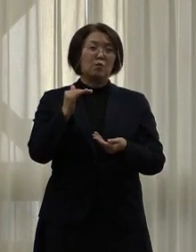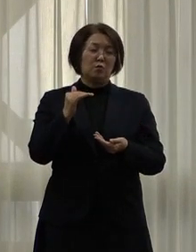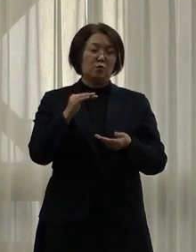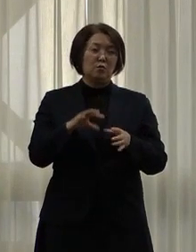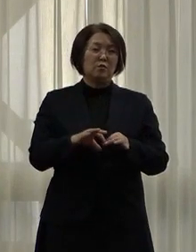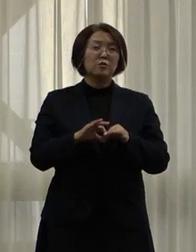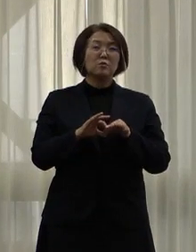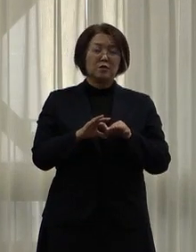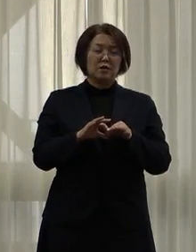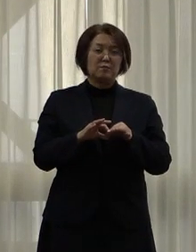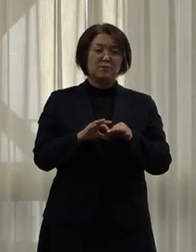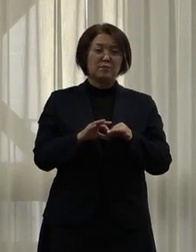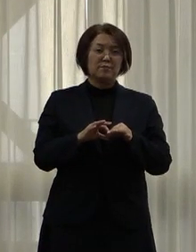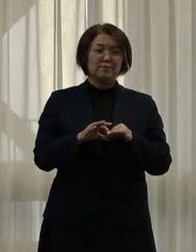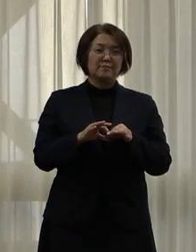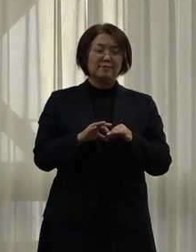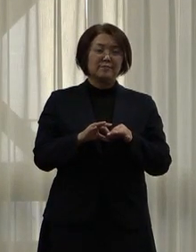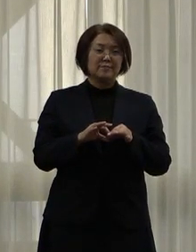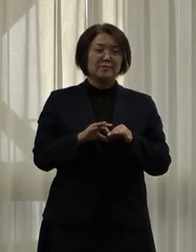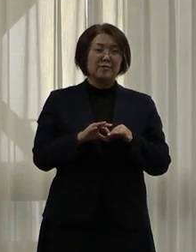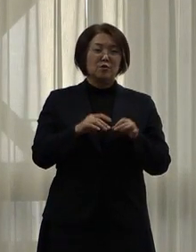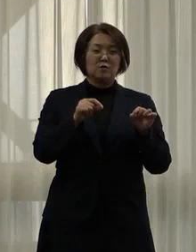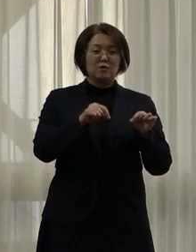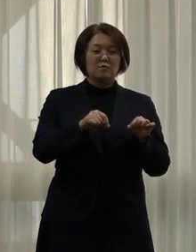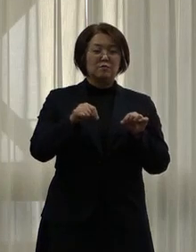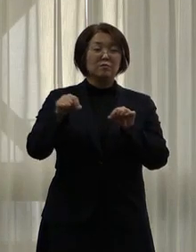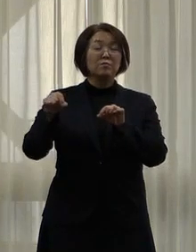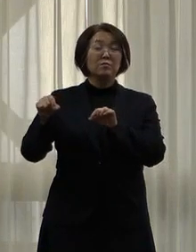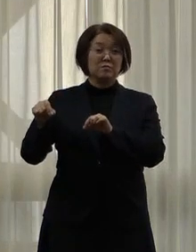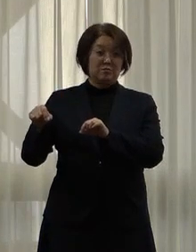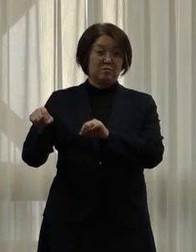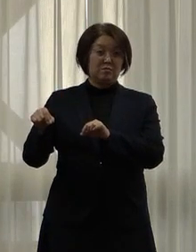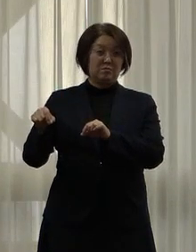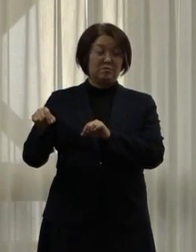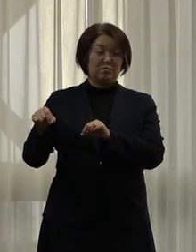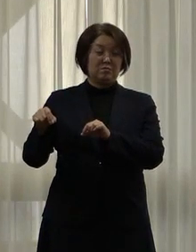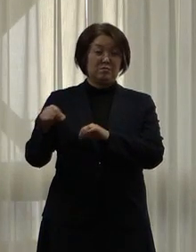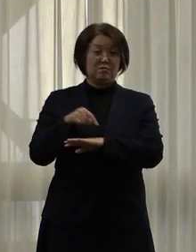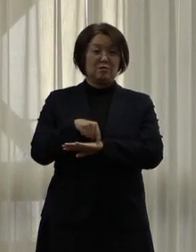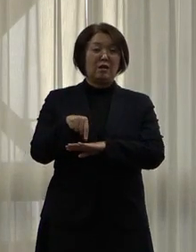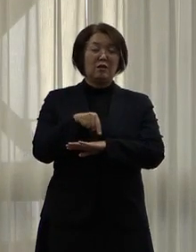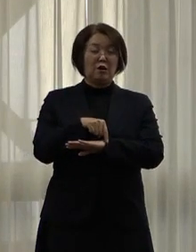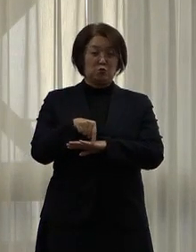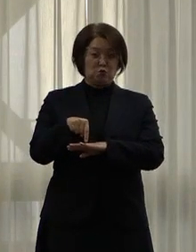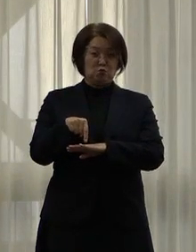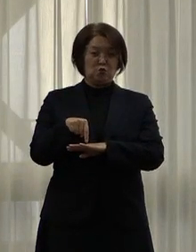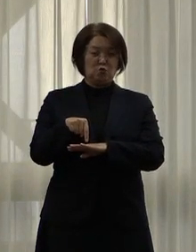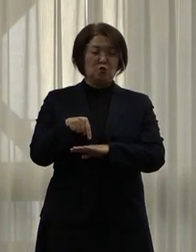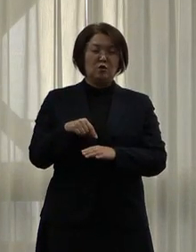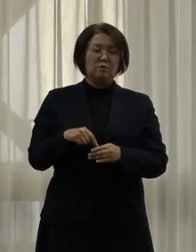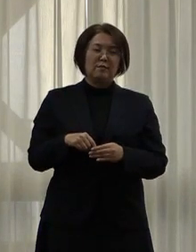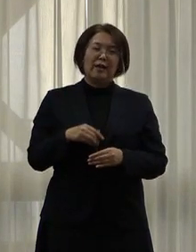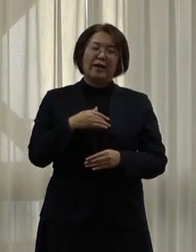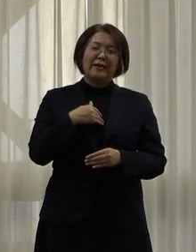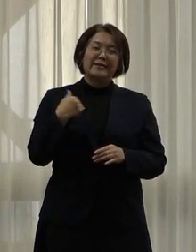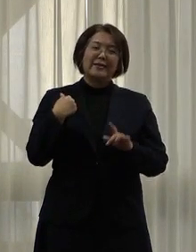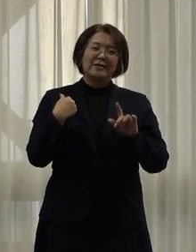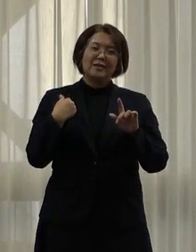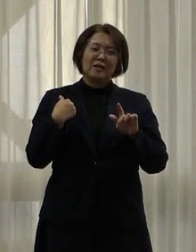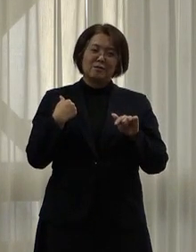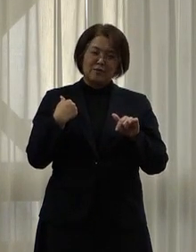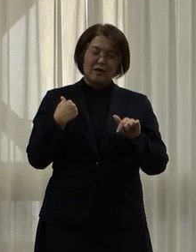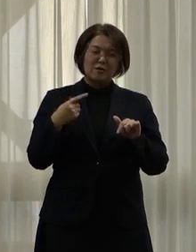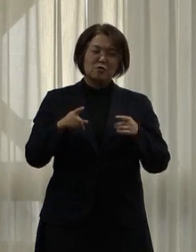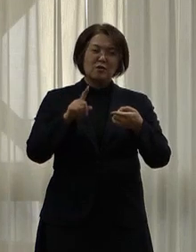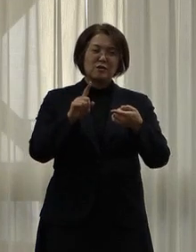今それが後ろ倒しになって、の計画、できればこれには間に